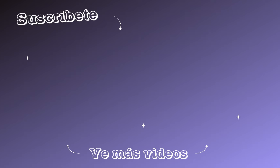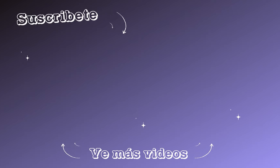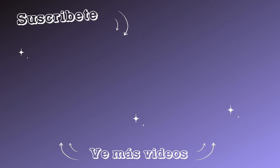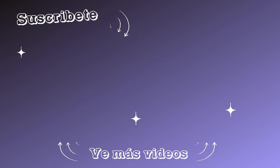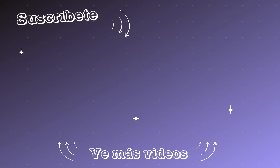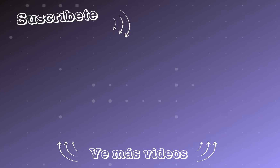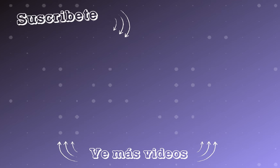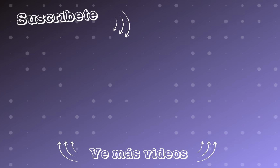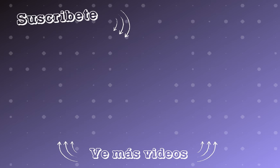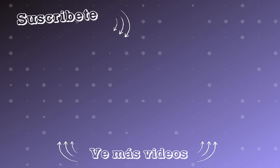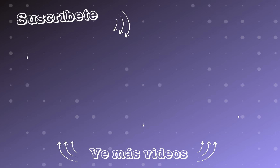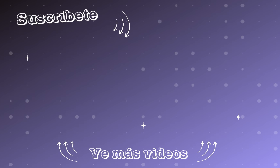Seguros